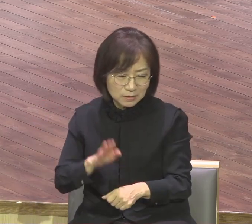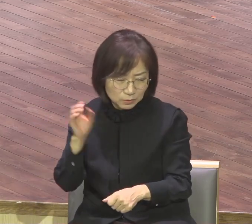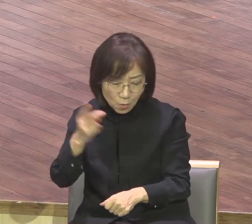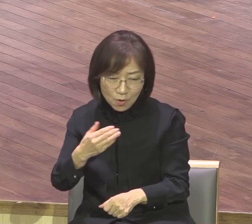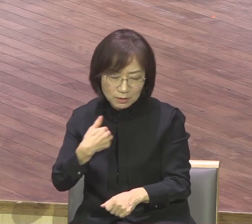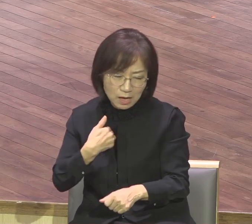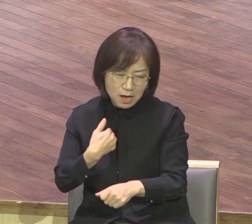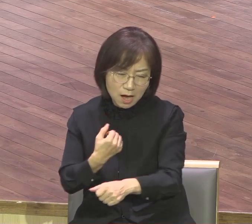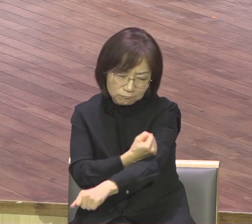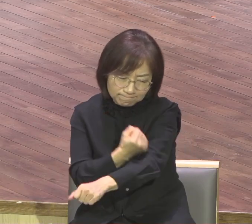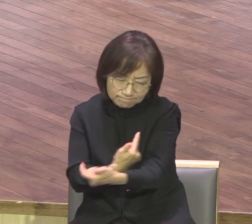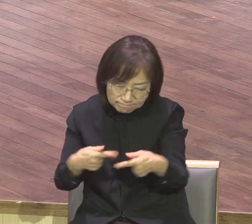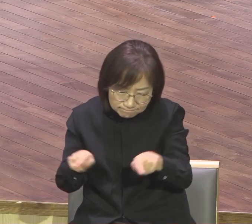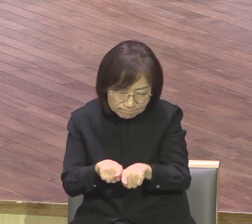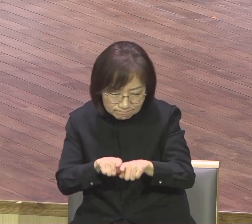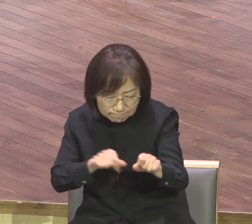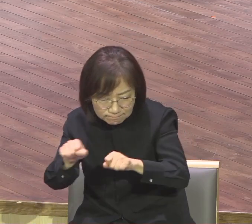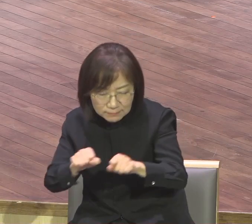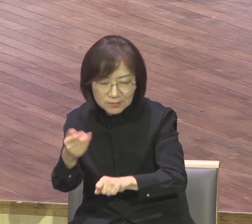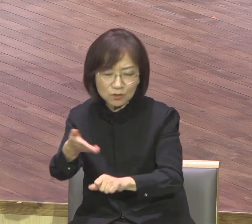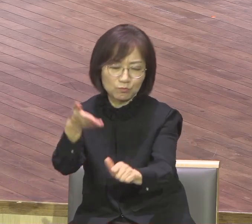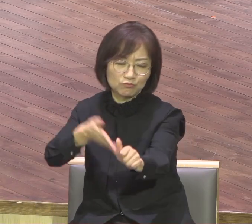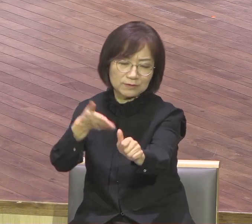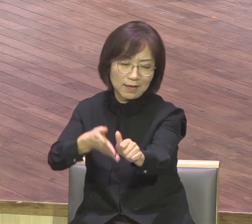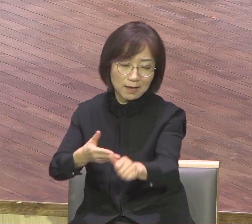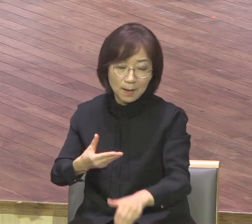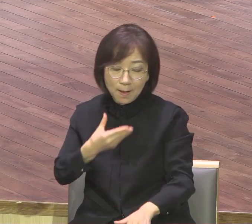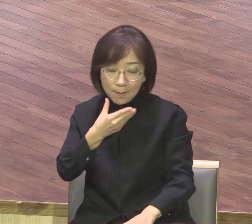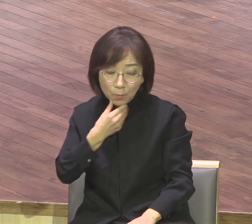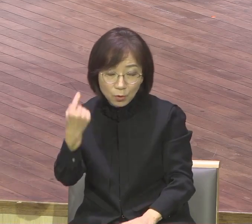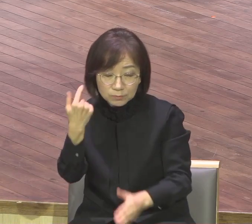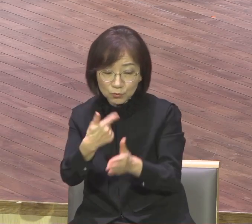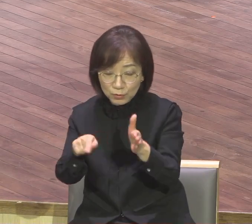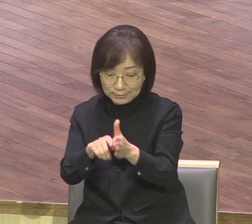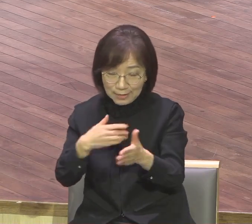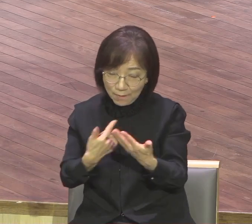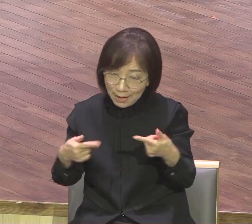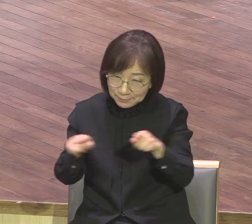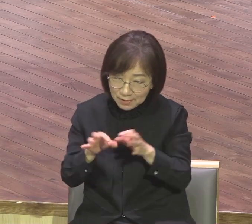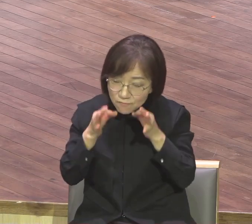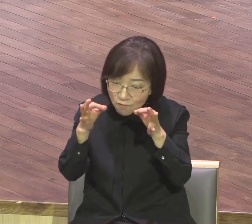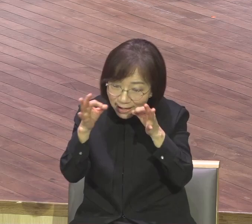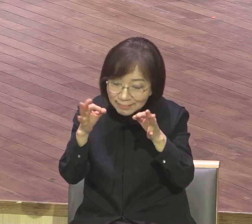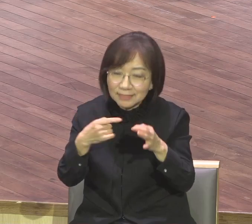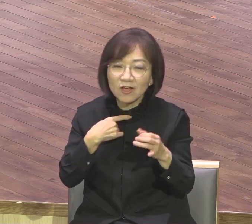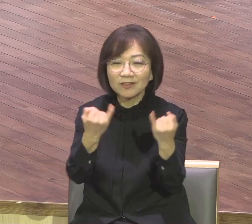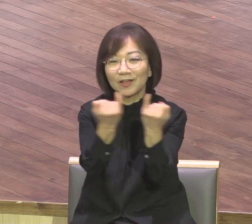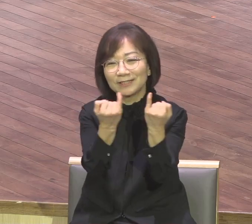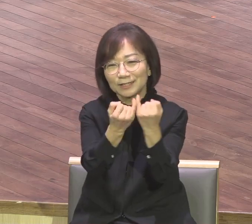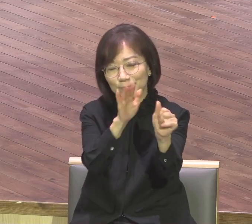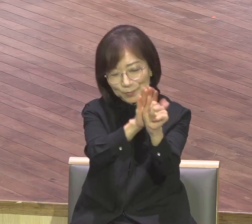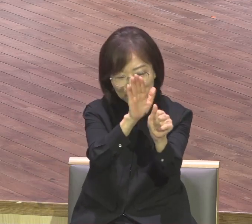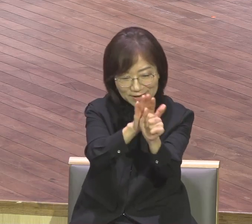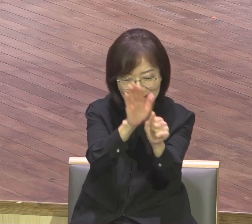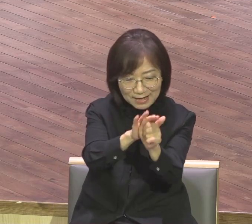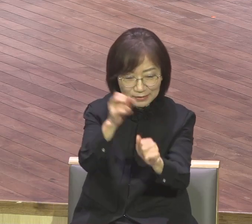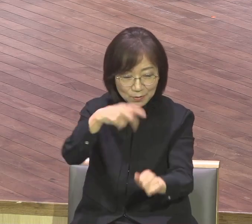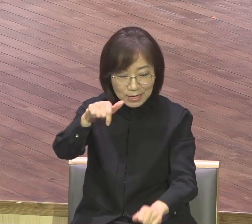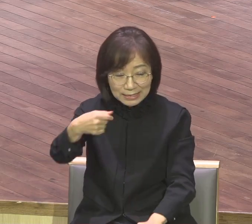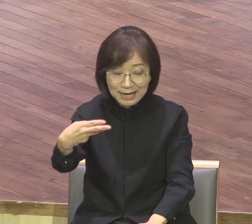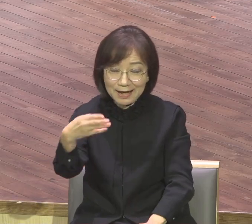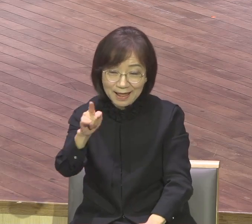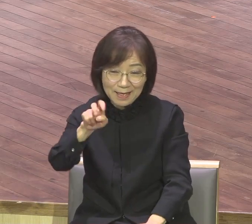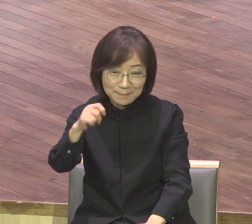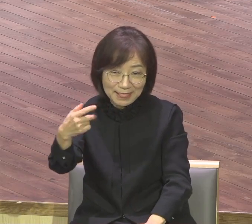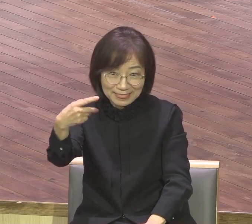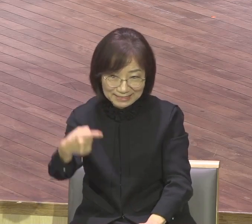멍에를 같이한 내게 구하노니 복음에 나와 함께 힘써던 저 여인들을 돕고 또한 글레멘도와 그 외에